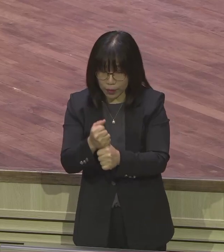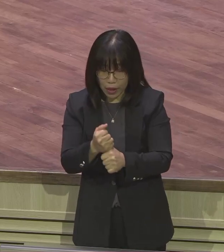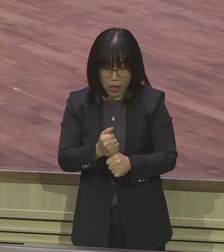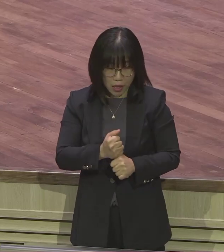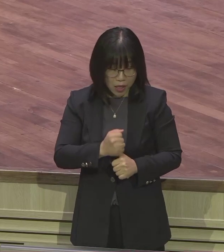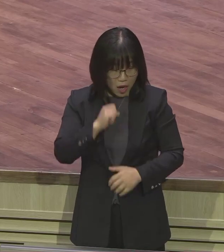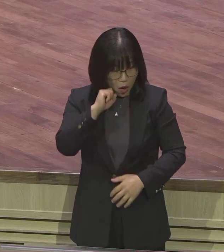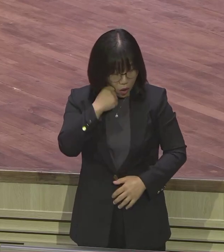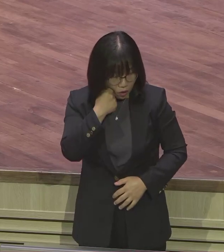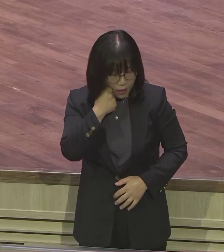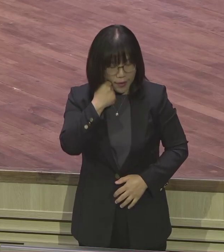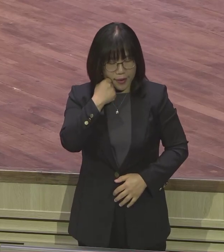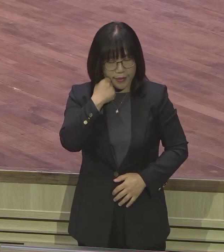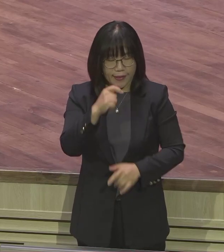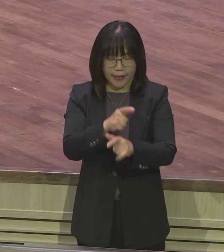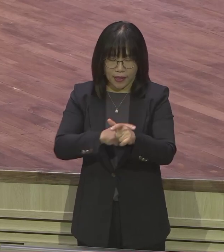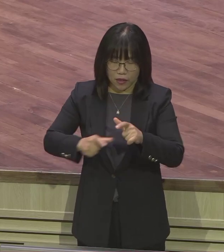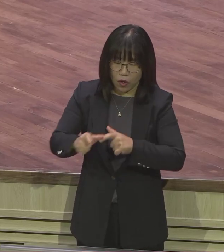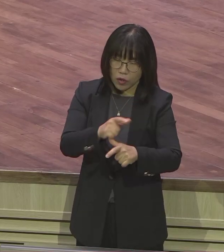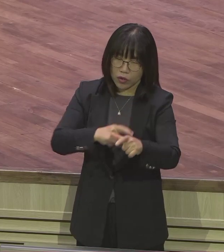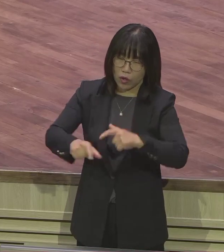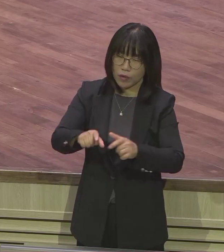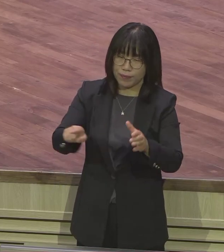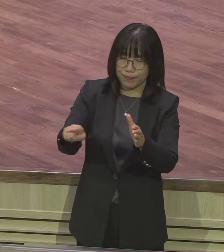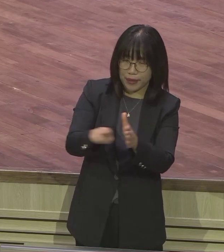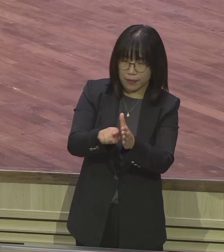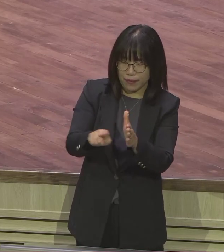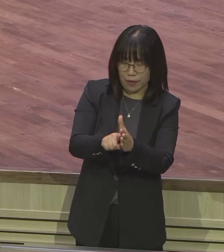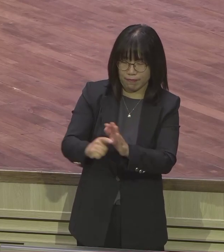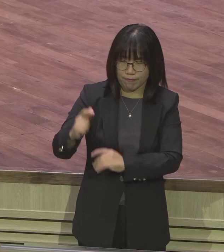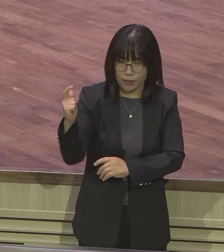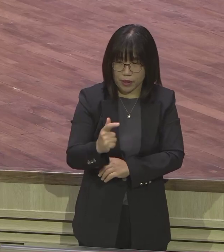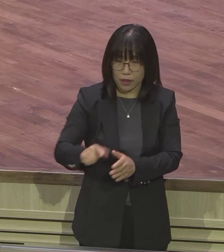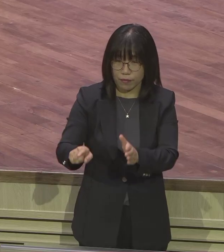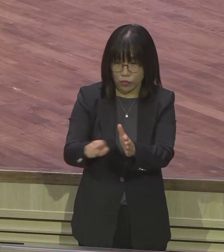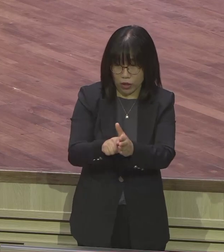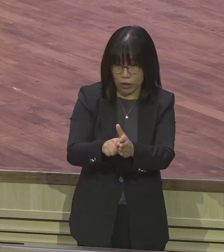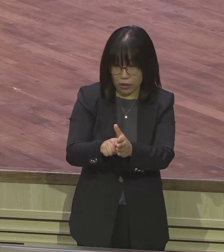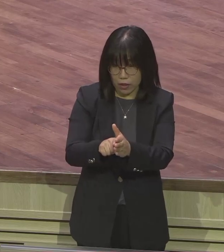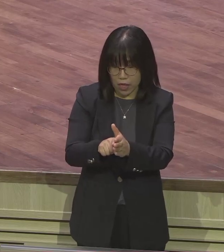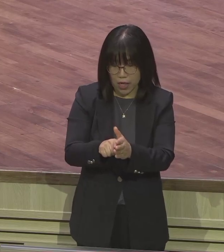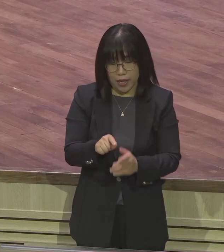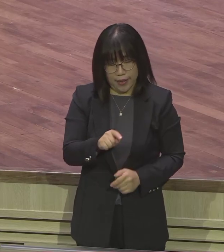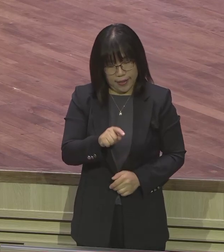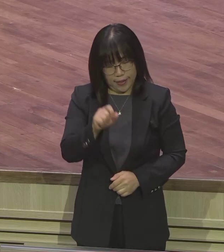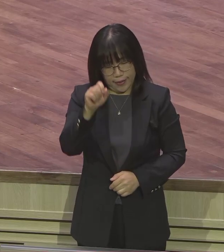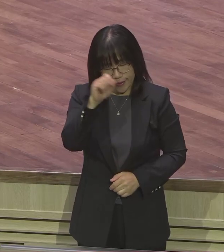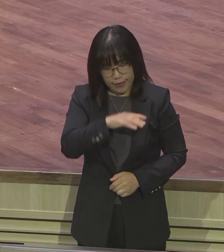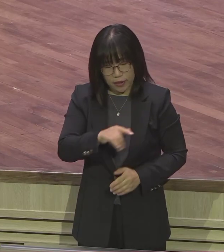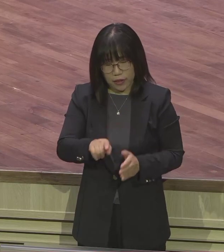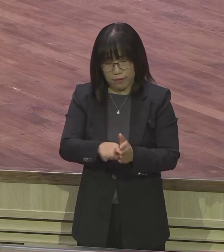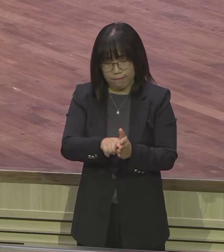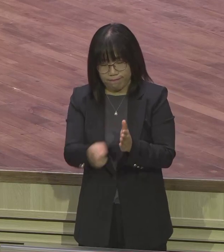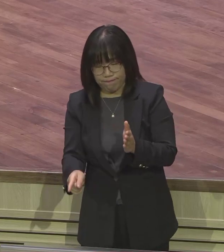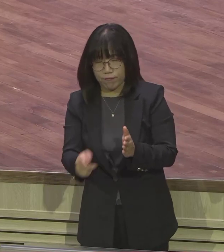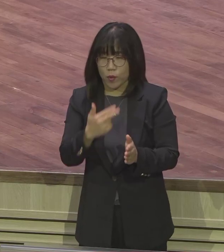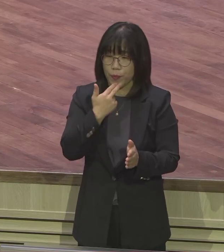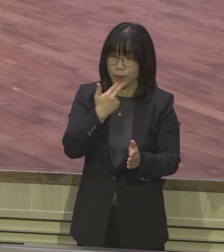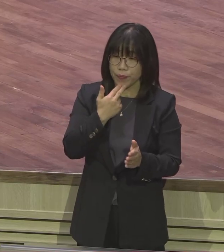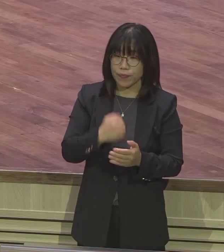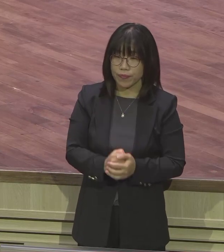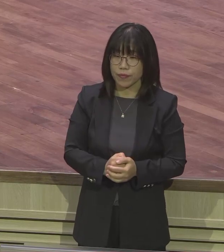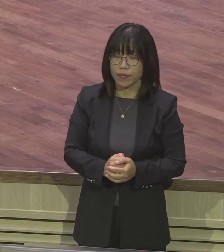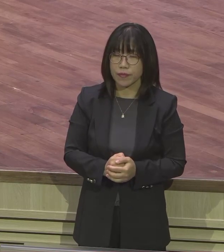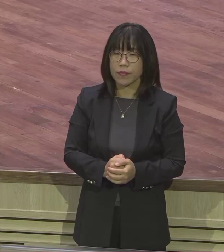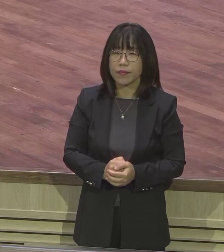더 믿음에 무한 도전하는 겁니다. 양보 포기 후퇴 없습니다. 언약 잡은 사람 특징이 성경의